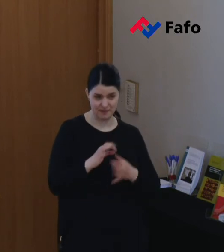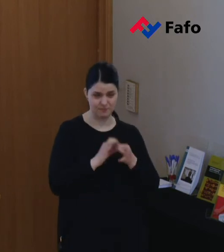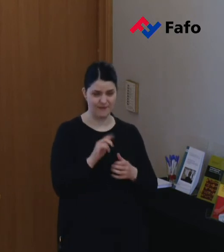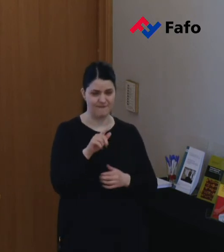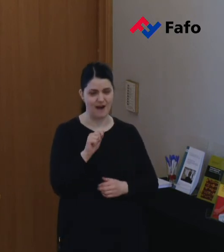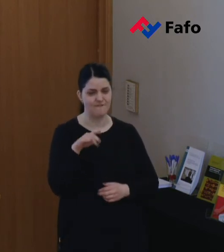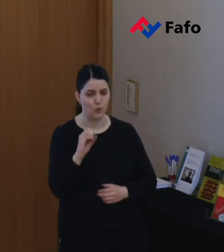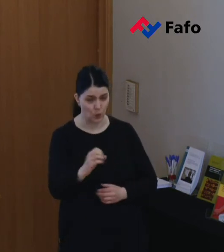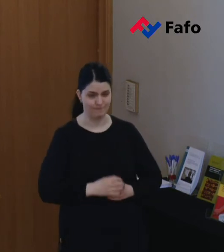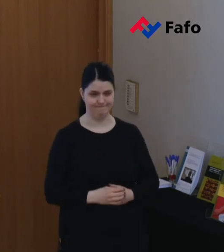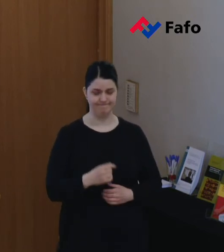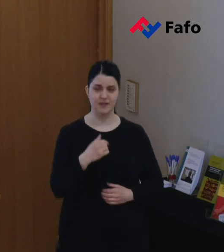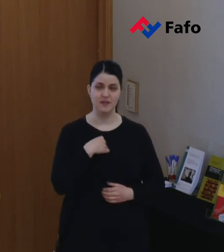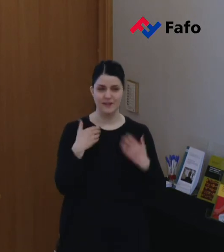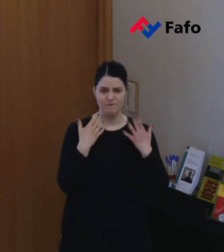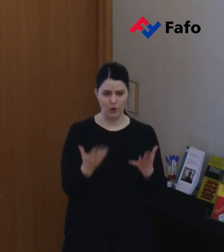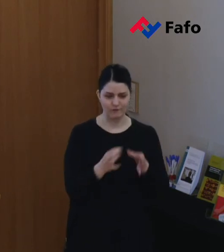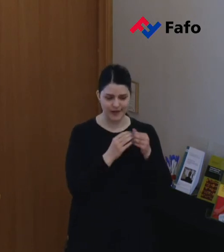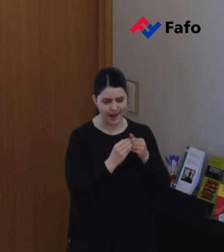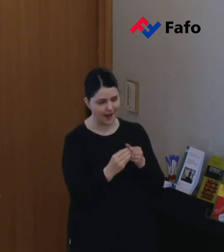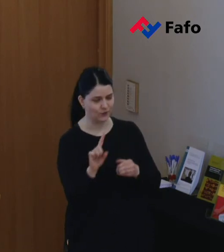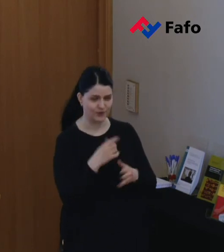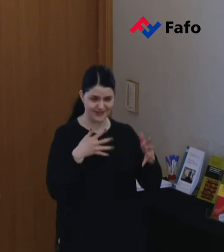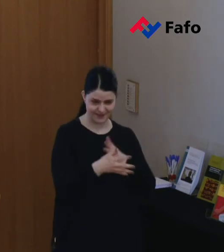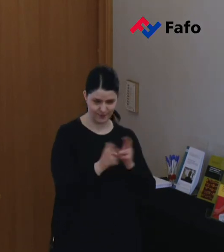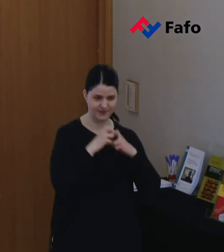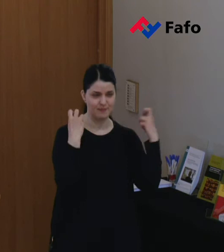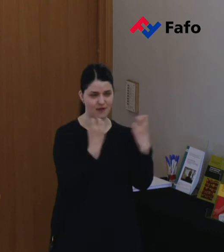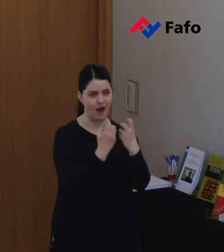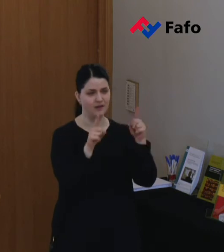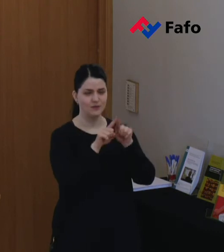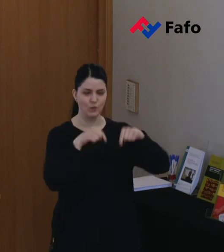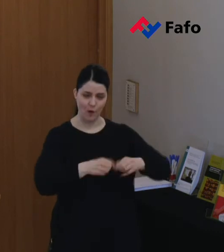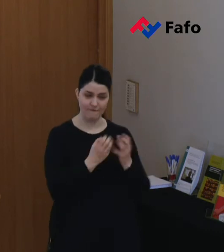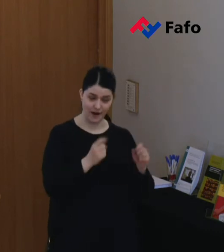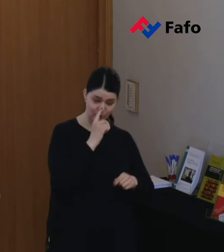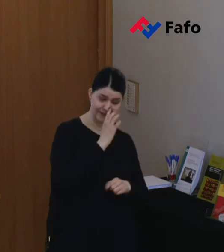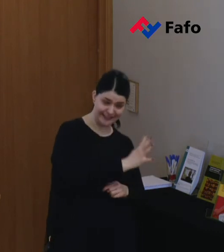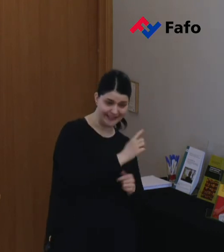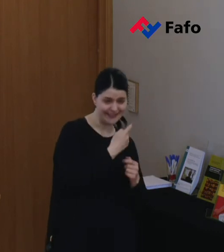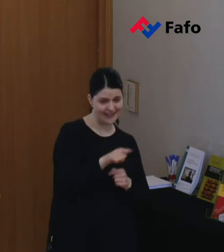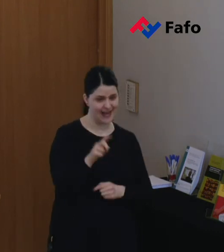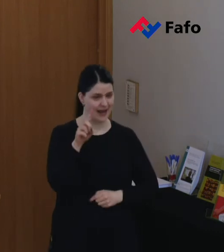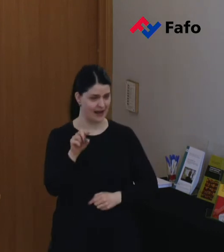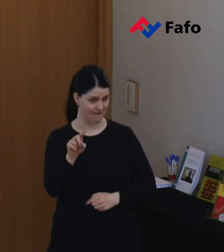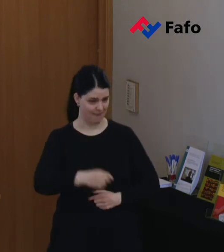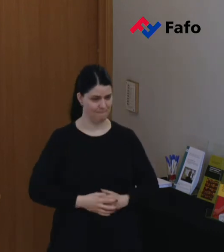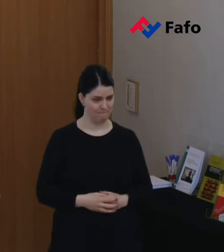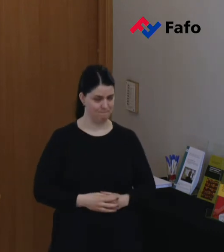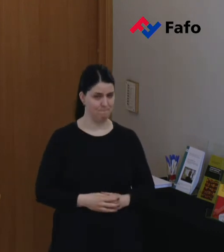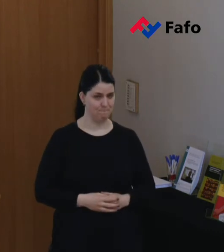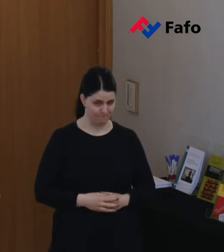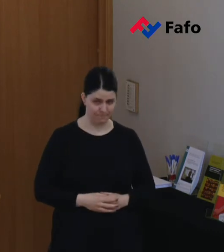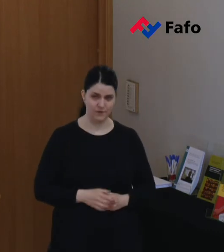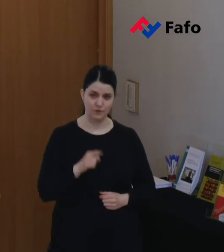Jeg skal få lov til å lede oss igjennom dette seminaret, som skal gå nå fra klokka 9 til klokken 11. Og